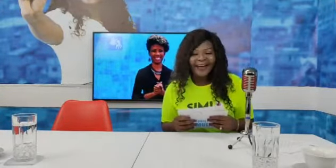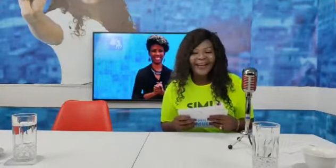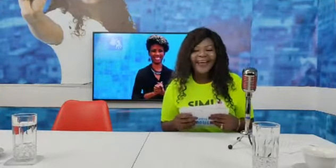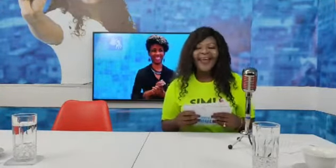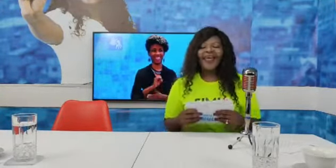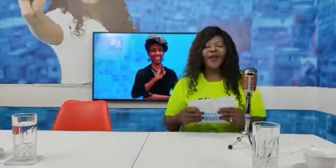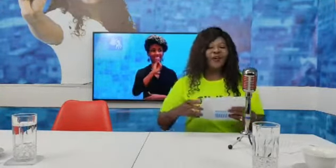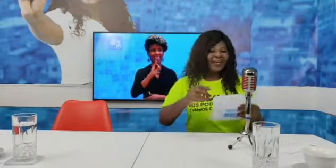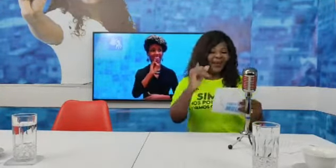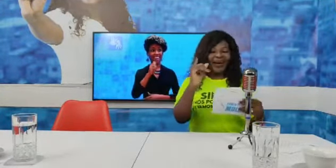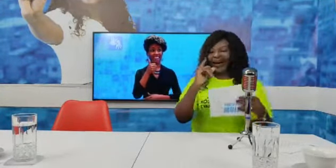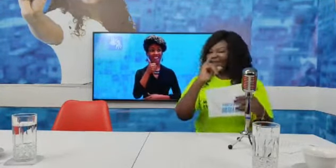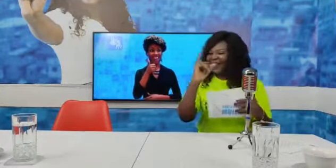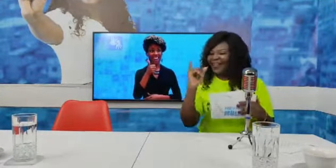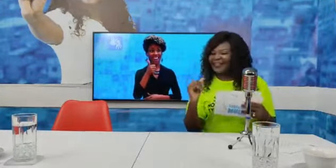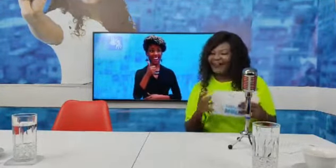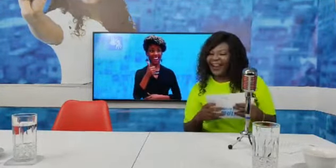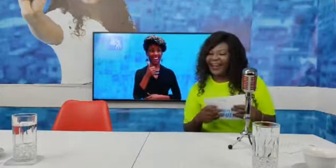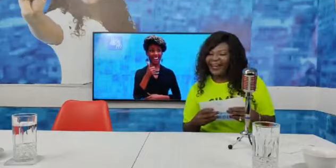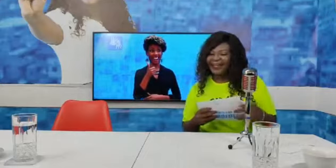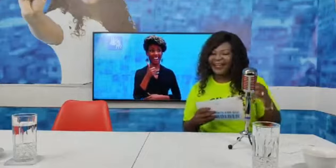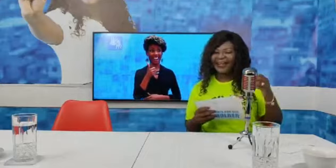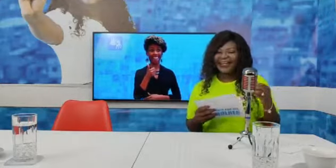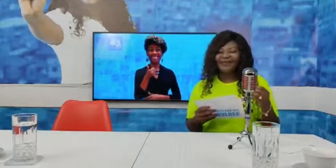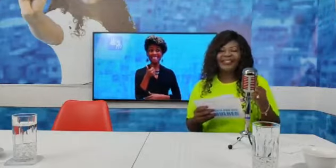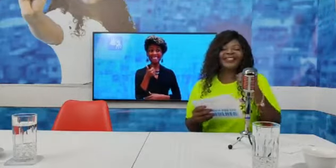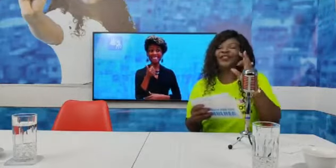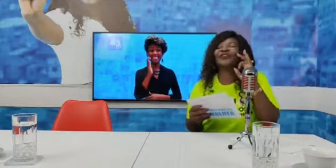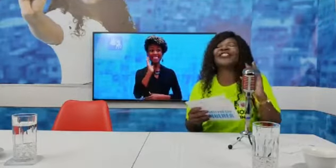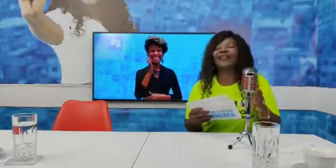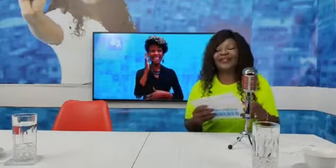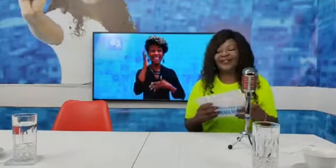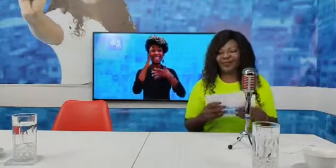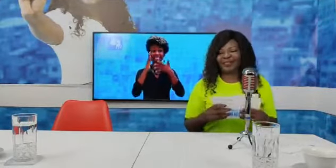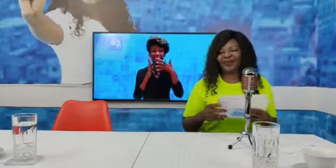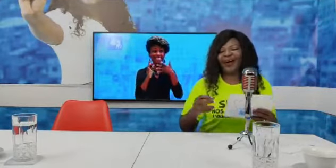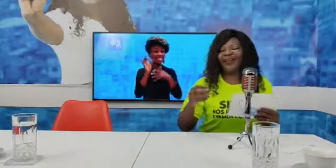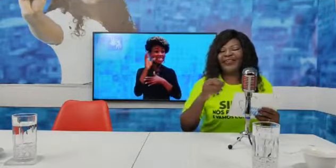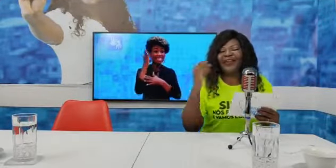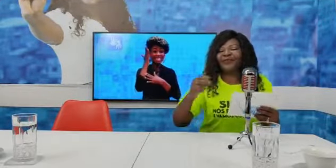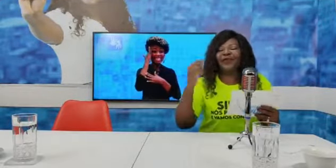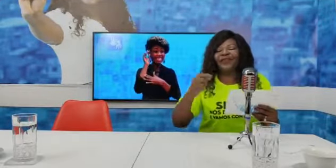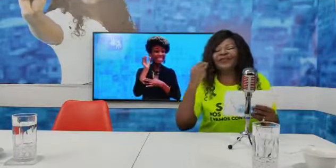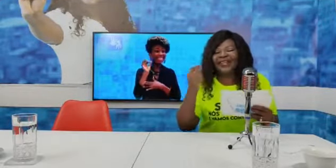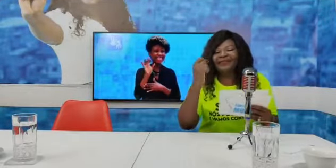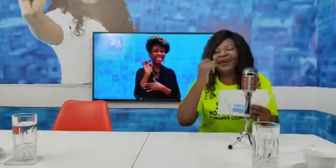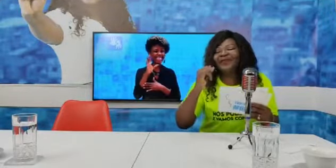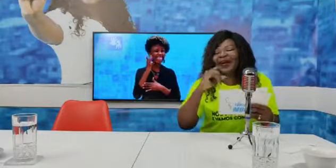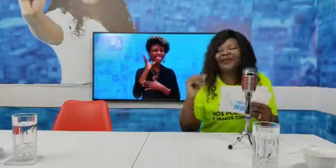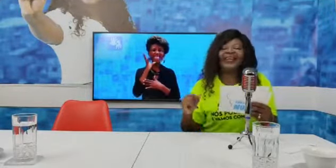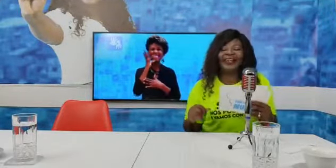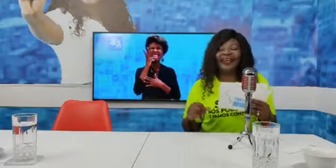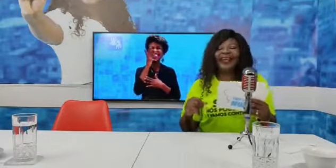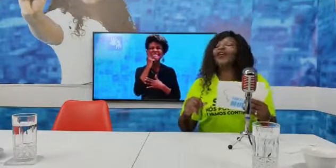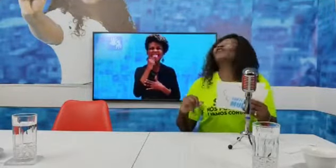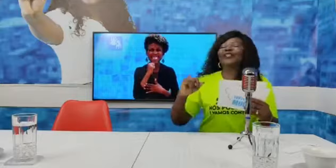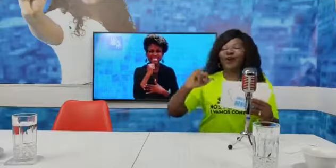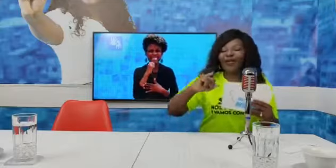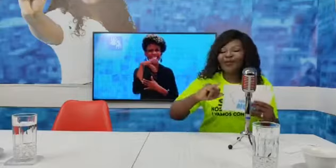Olá, é o que eu acabei de falar aqui em Libras. Só sei isso, pessoal, e demorou um tempão para